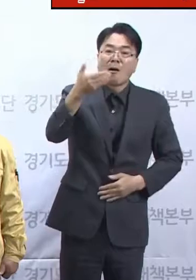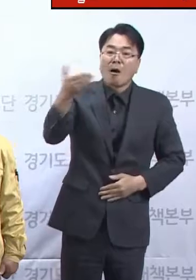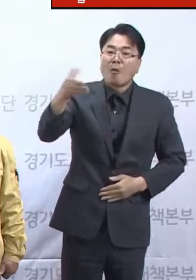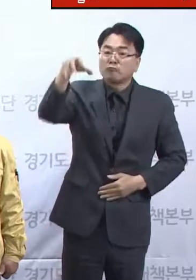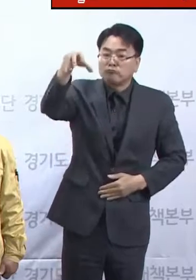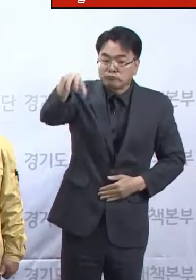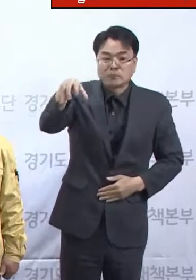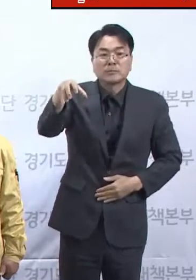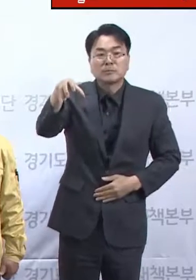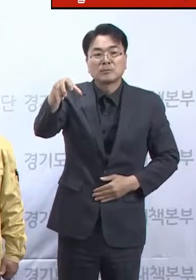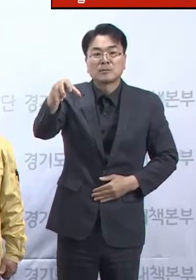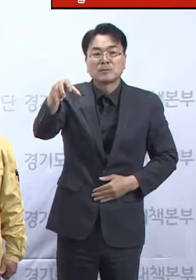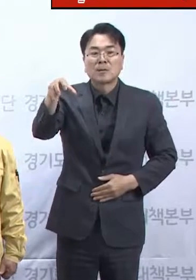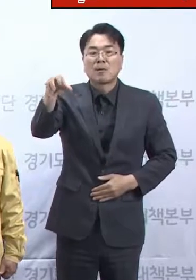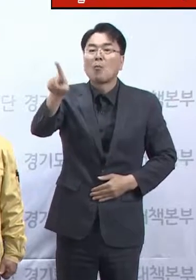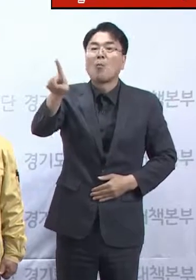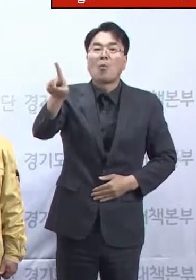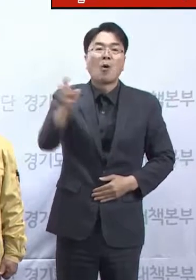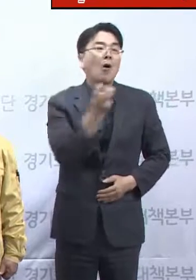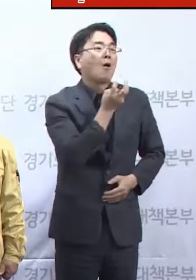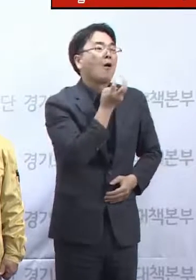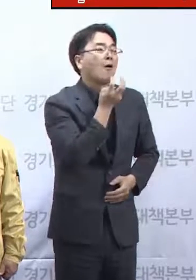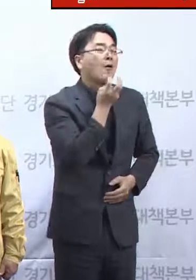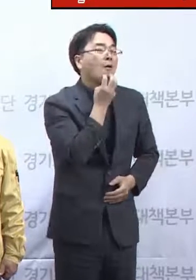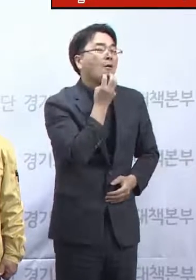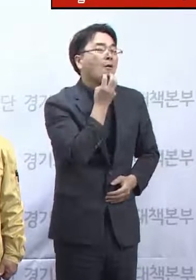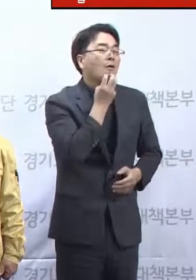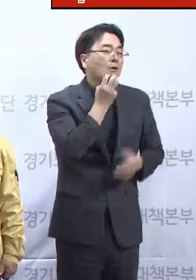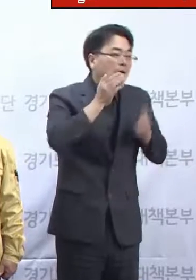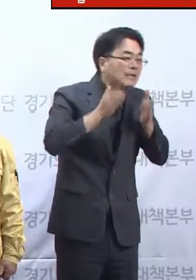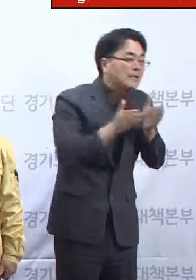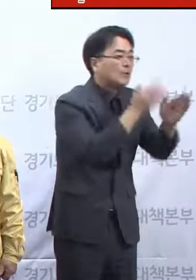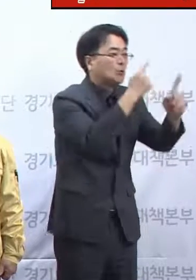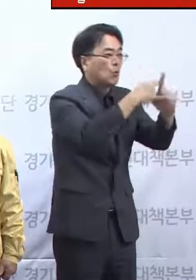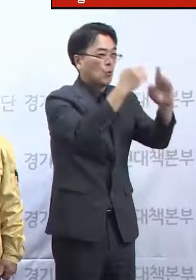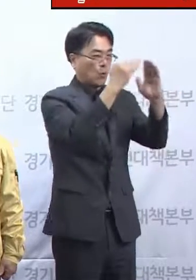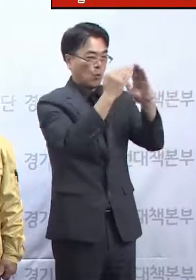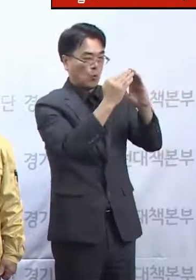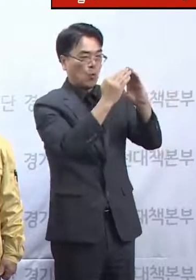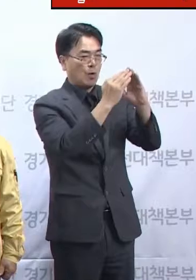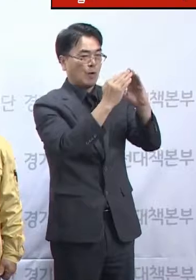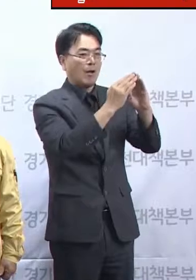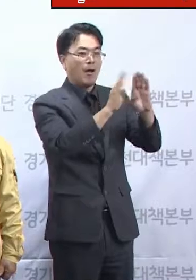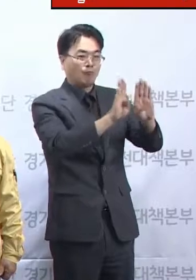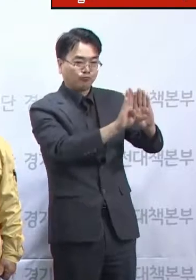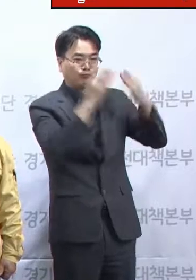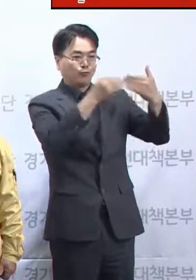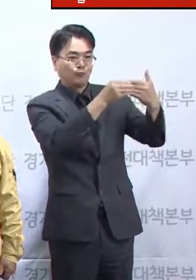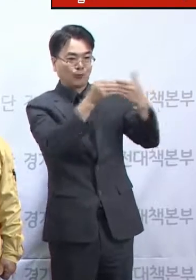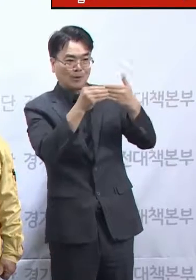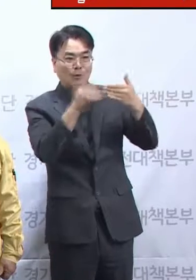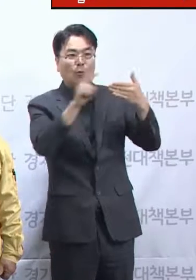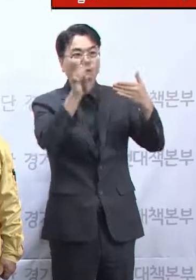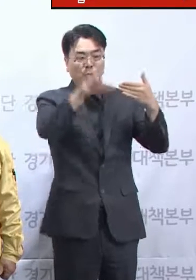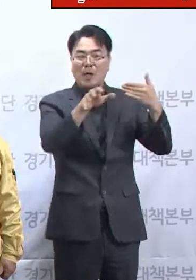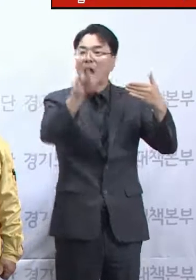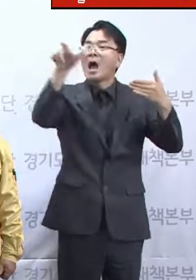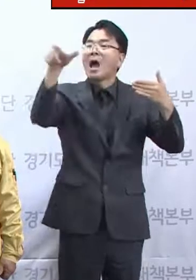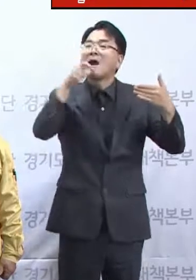하는 경기도의 어떤 교회가 주체가 돼서 강원도 어느 지역에서 전국의 목사님들을